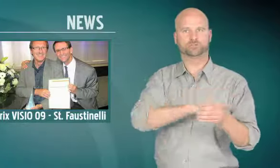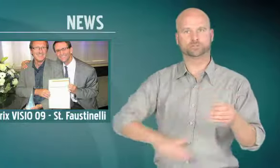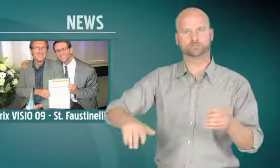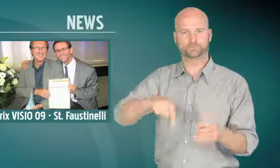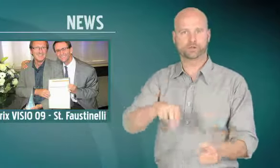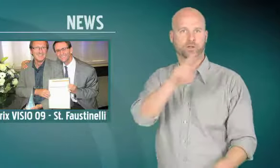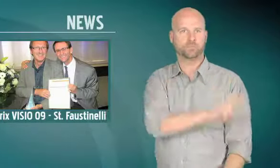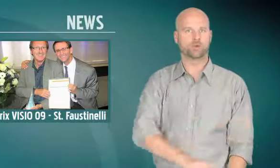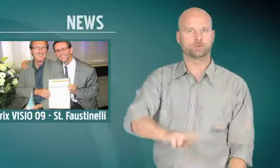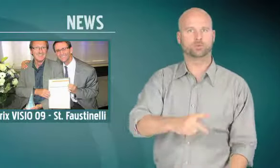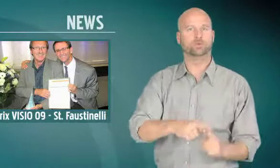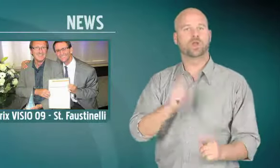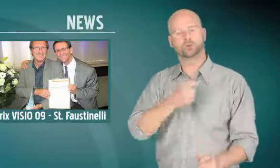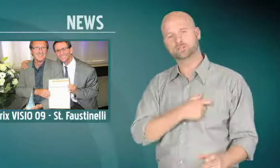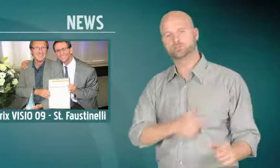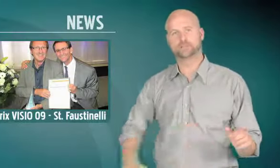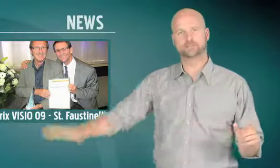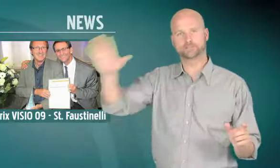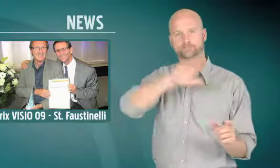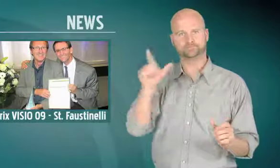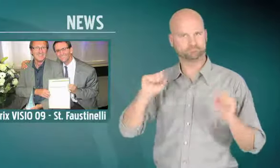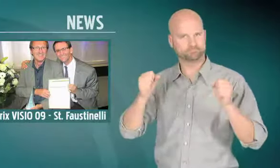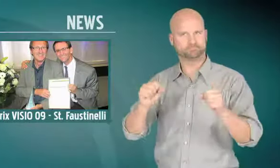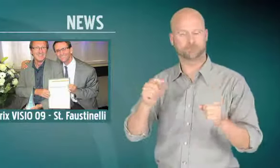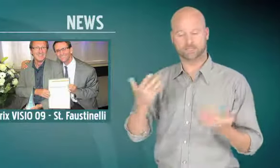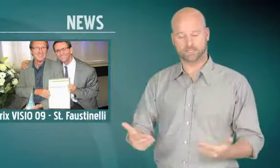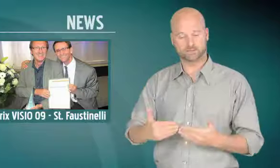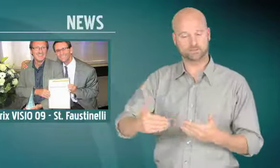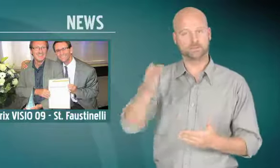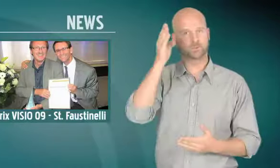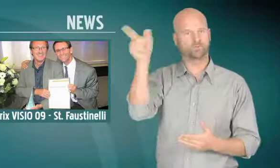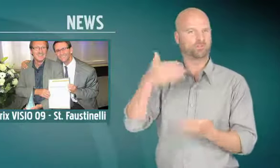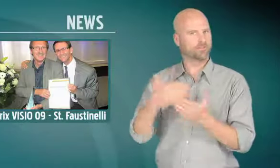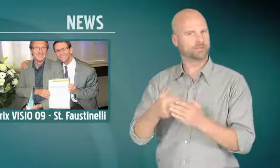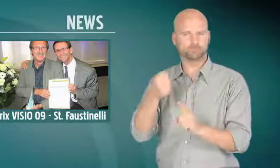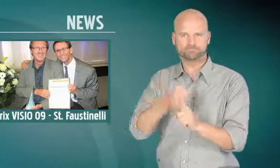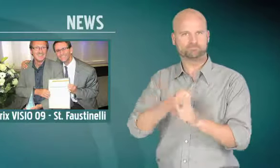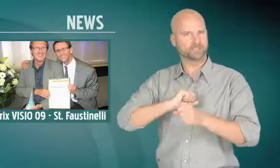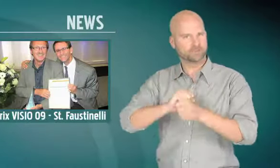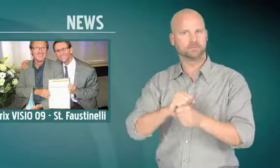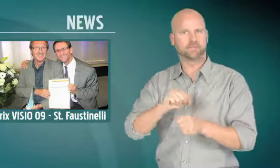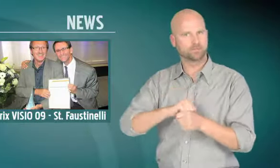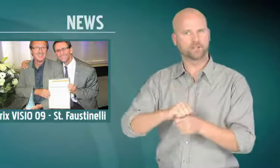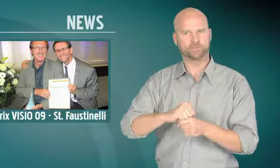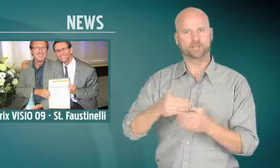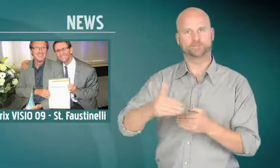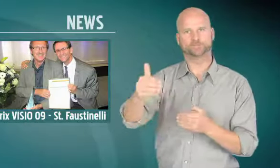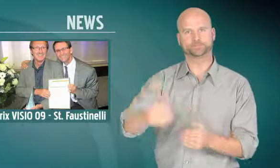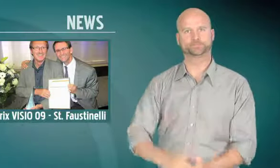Gewinner beabsichtigt auch in Zukunft weiter für die Anliegen der Gehörlosen zu kämpfen. Zurzeit arbeitet er als Geschäftsführer